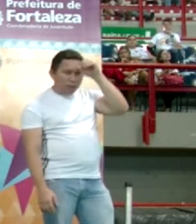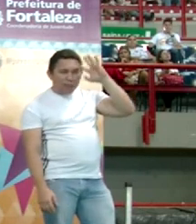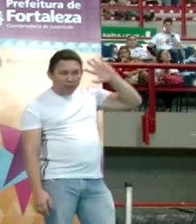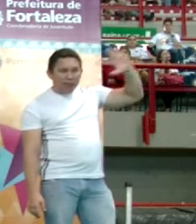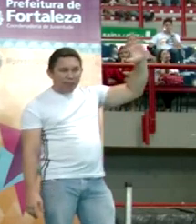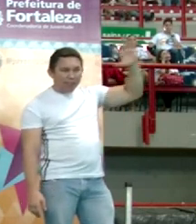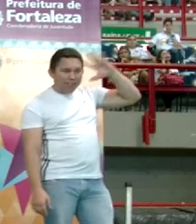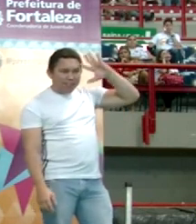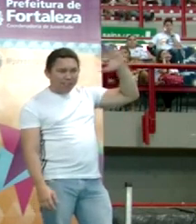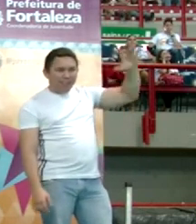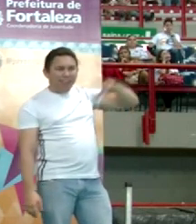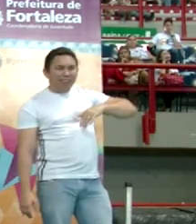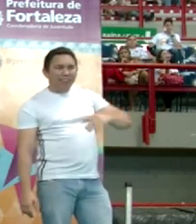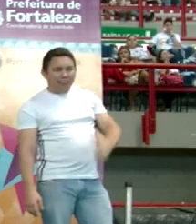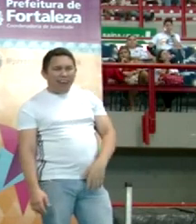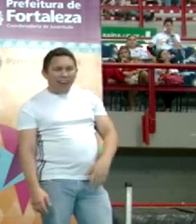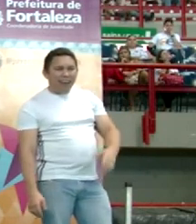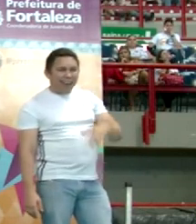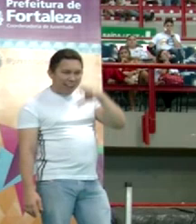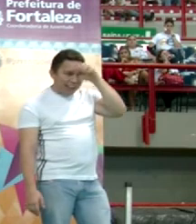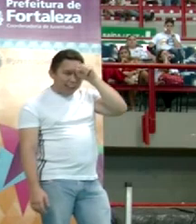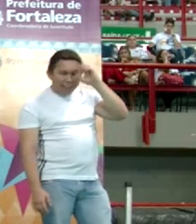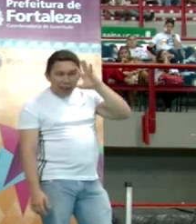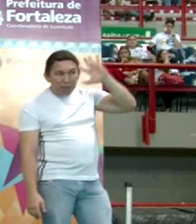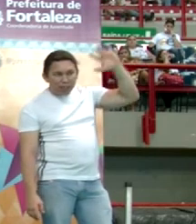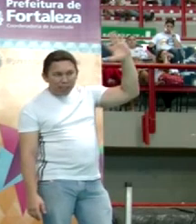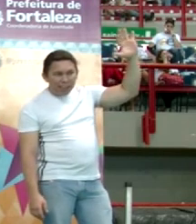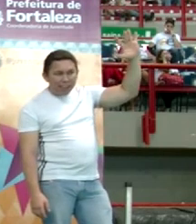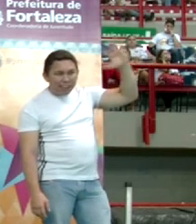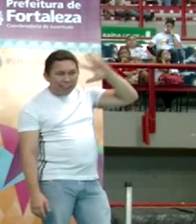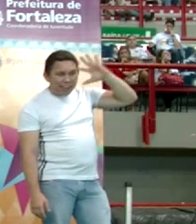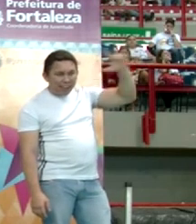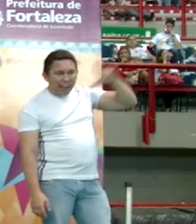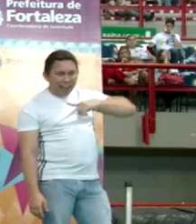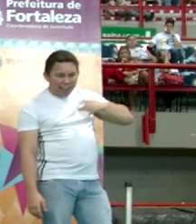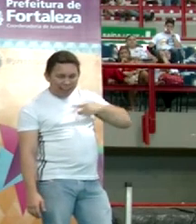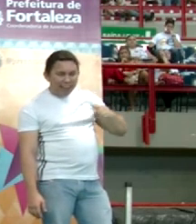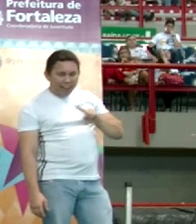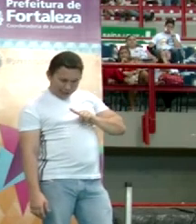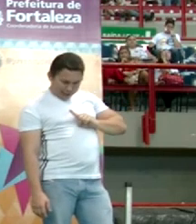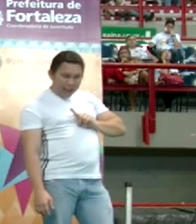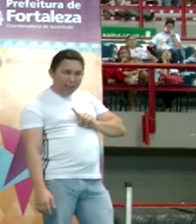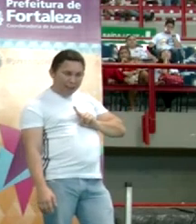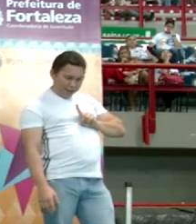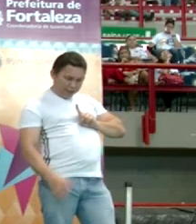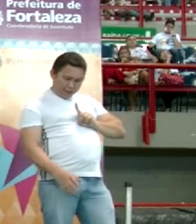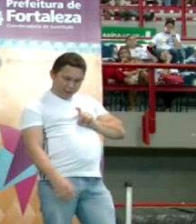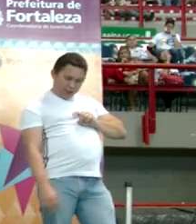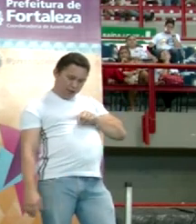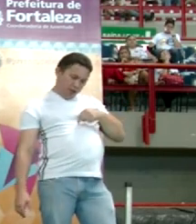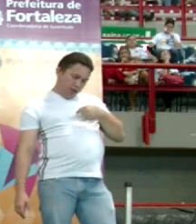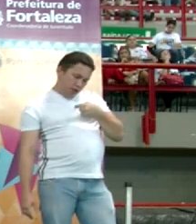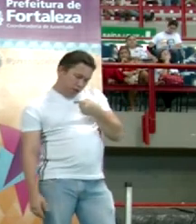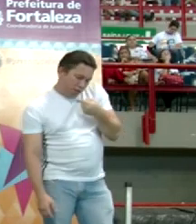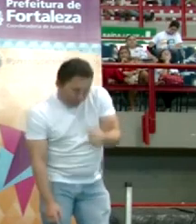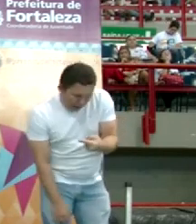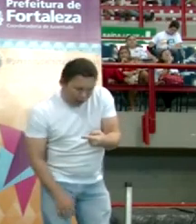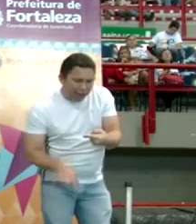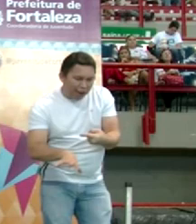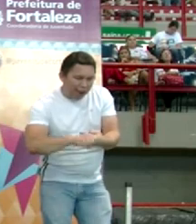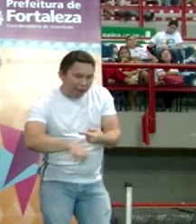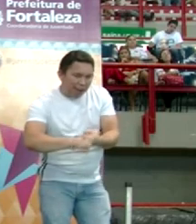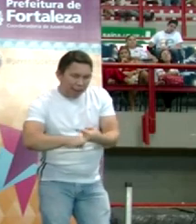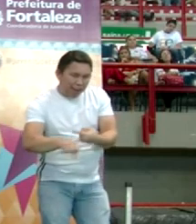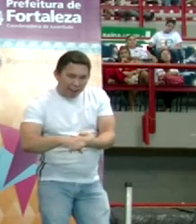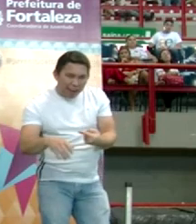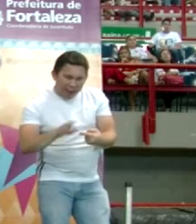absorção. Entendeu? Achando que é uma relação parasitária. Entendeu? Encostou ali e me alimentei. Não